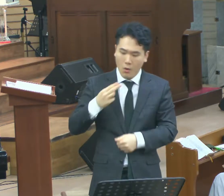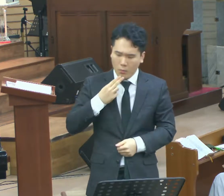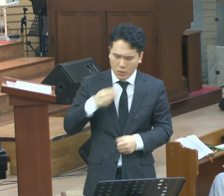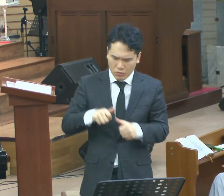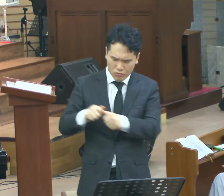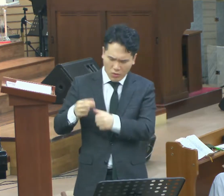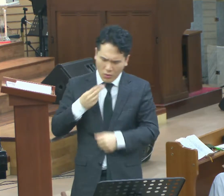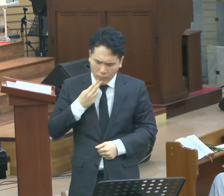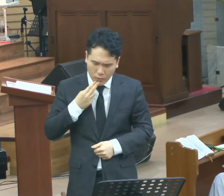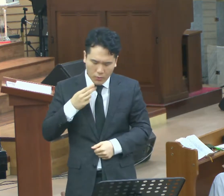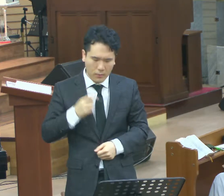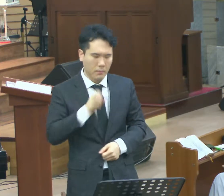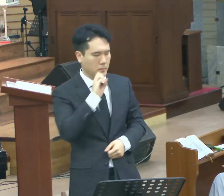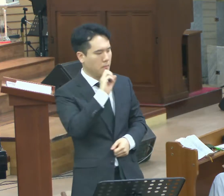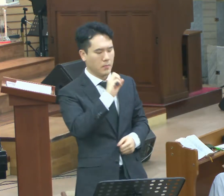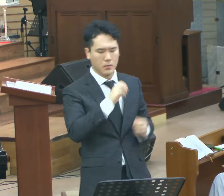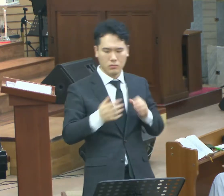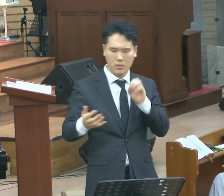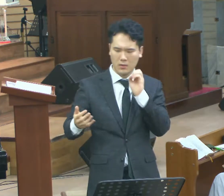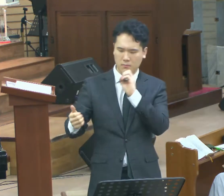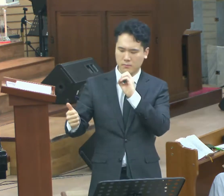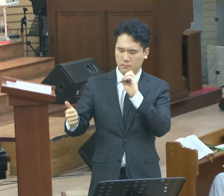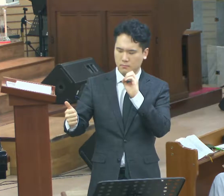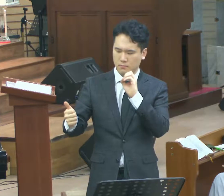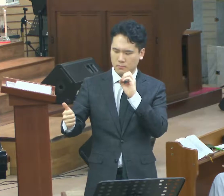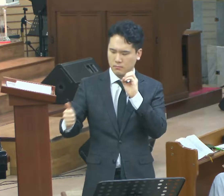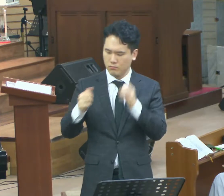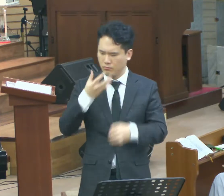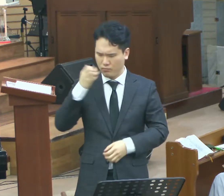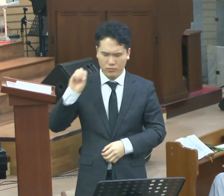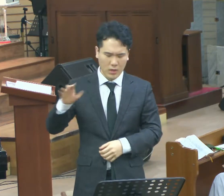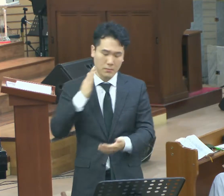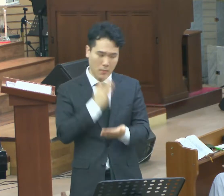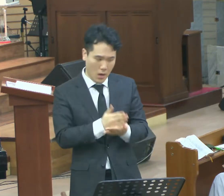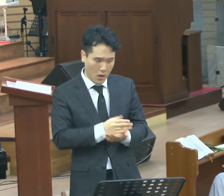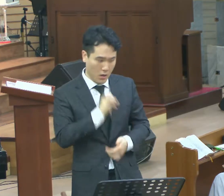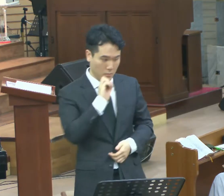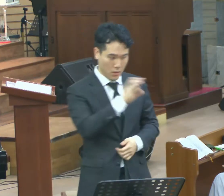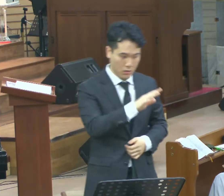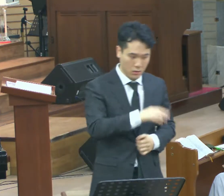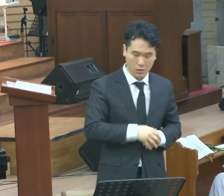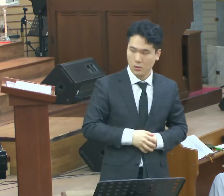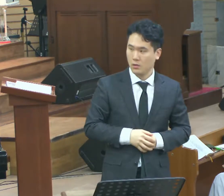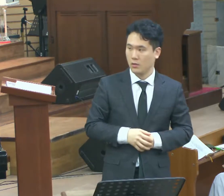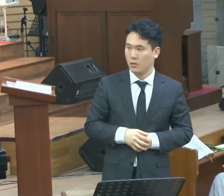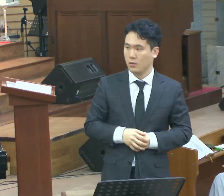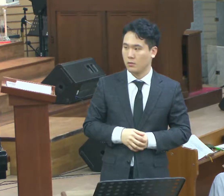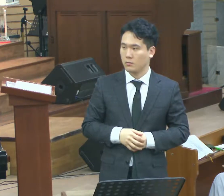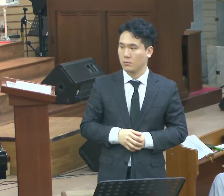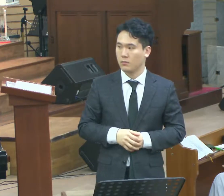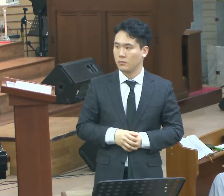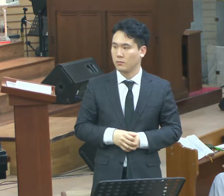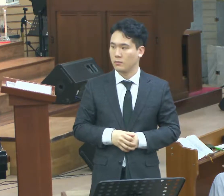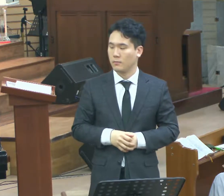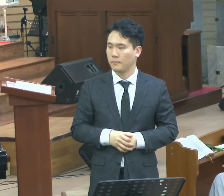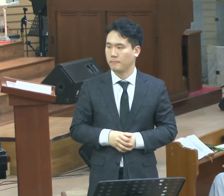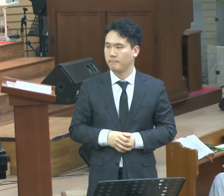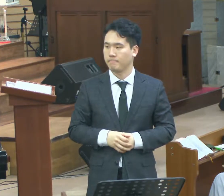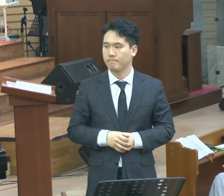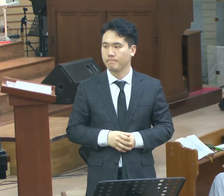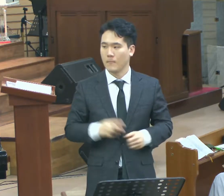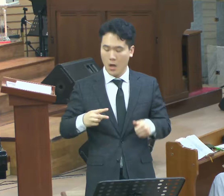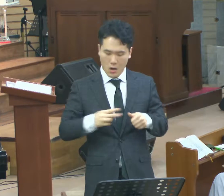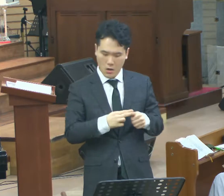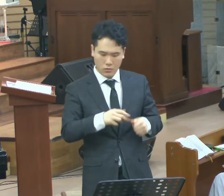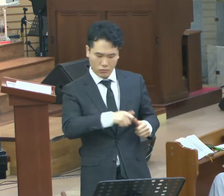수천 년 동안 할례를 받았는데 이방인도 할례를 받아야 된다라고 주장을 하니까 아니다. 할례가 무슨 구원의 조건이냐?